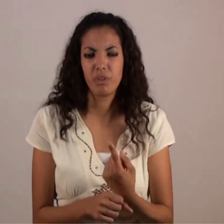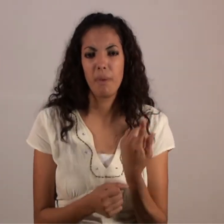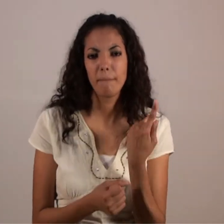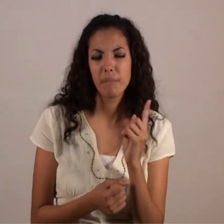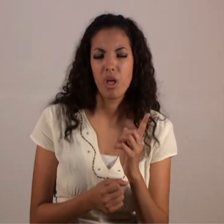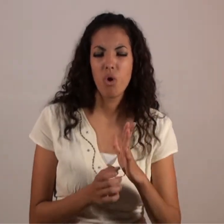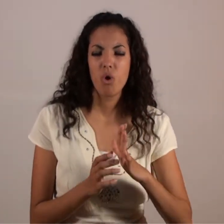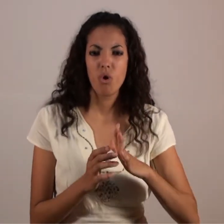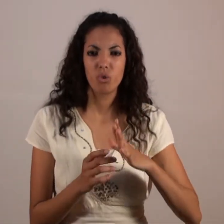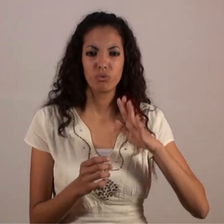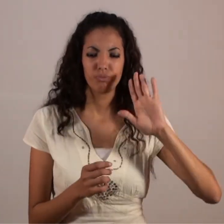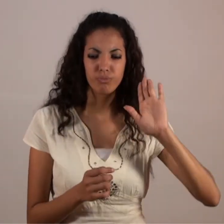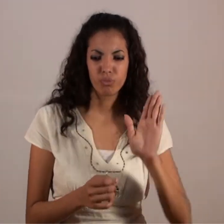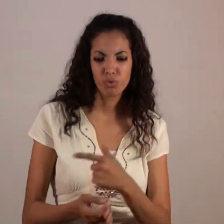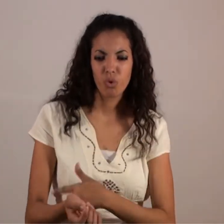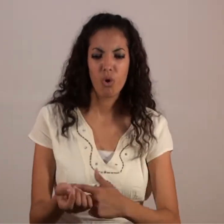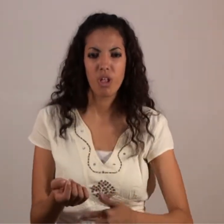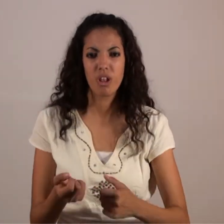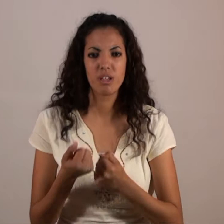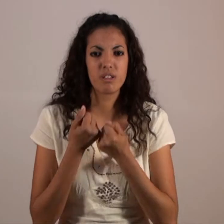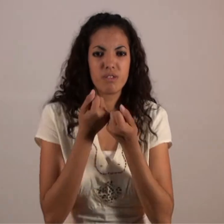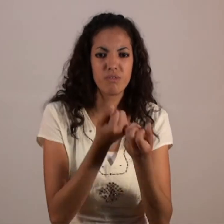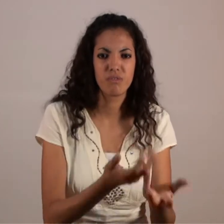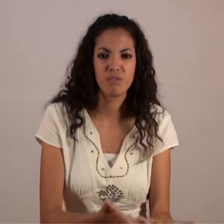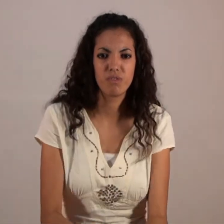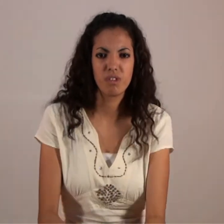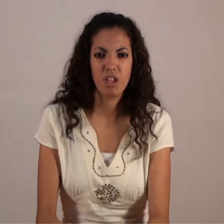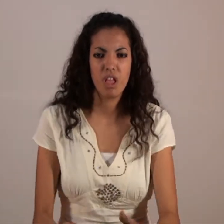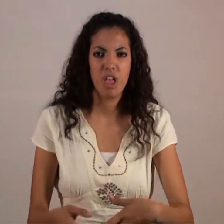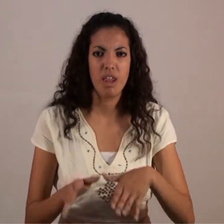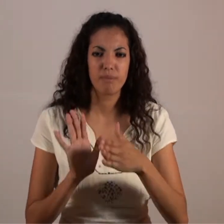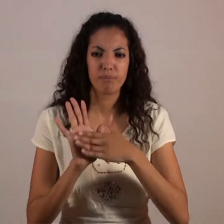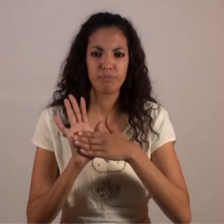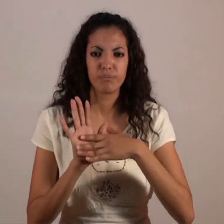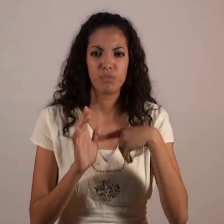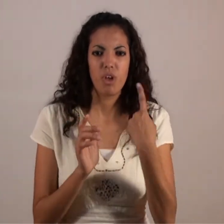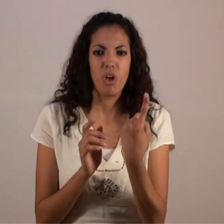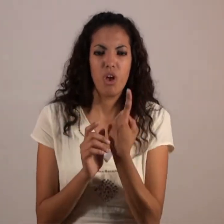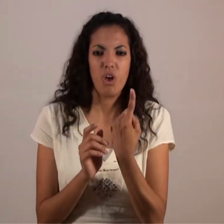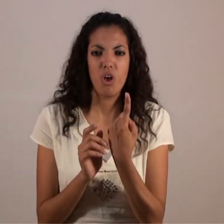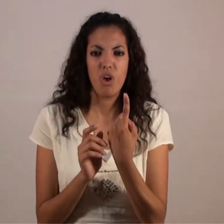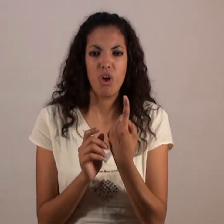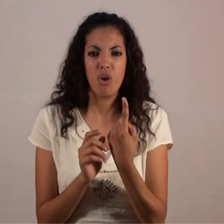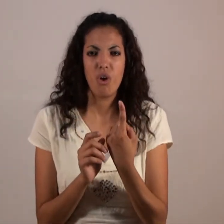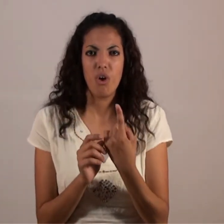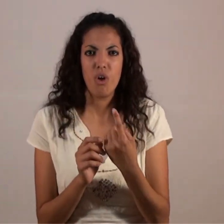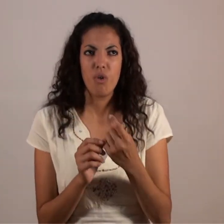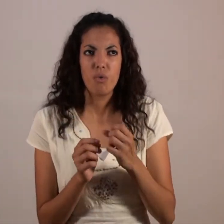sangre derramada era para señalar la única solución para el pecado, que era la muerte de Jesús